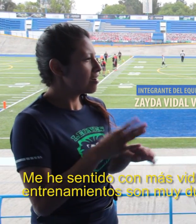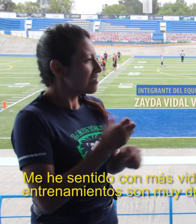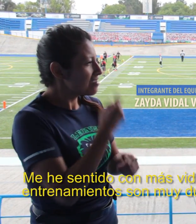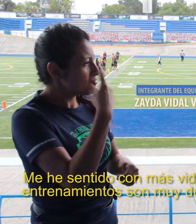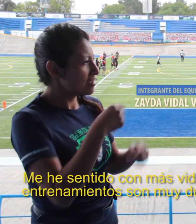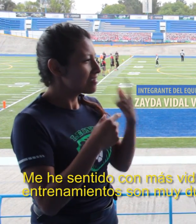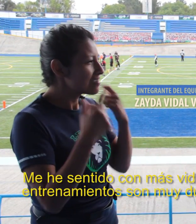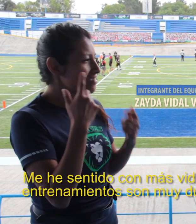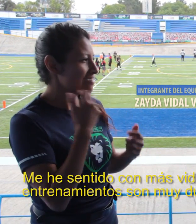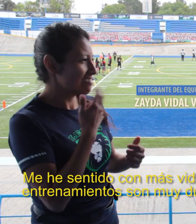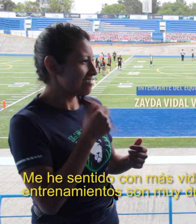son muy duros.